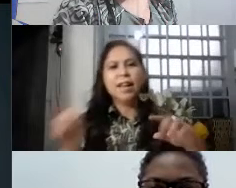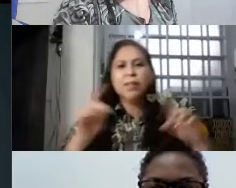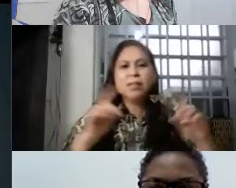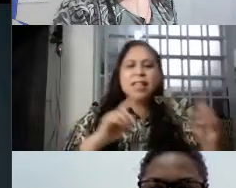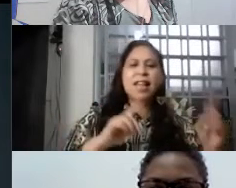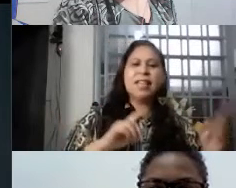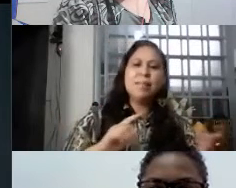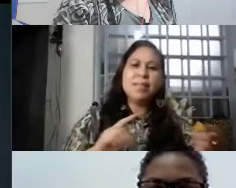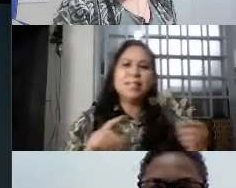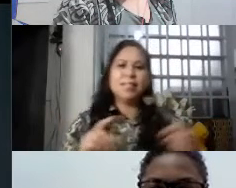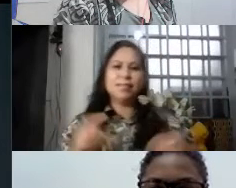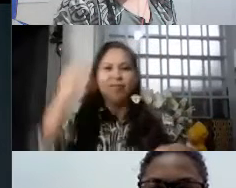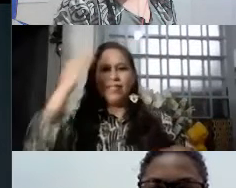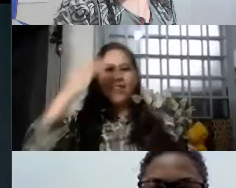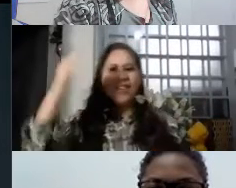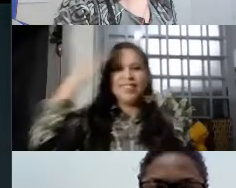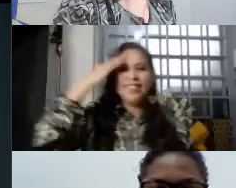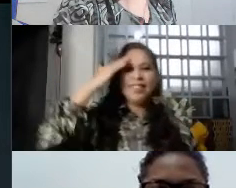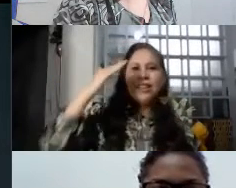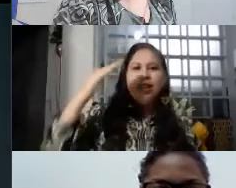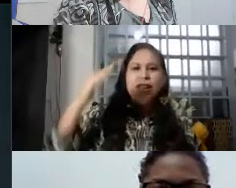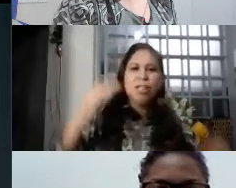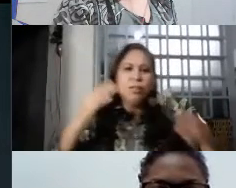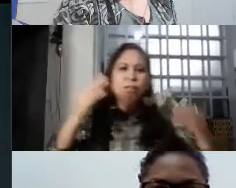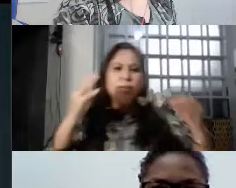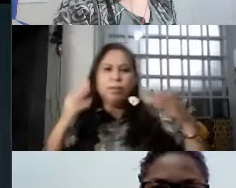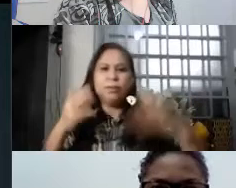Aí vamos cantar. Eu sei,